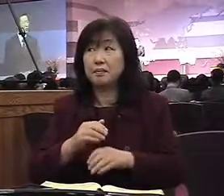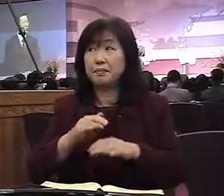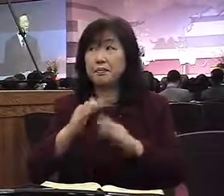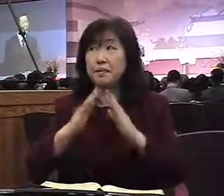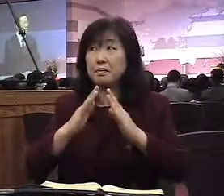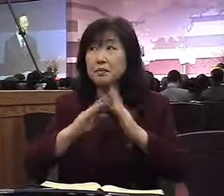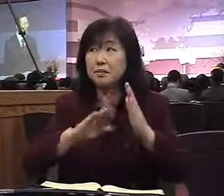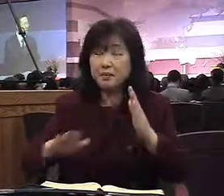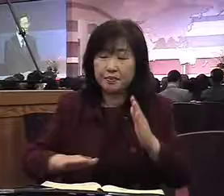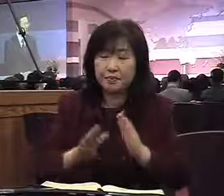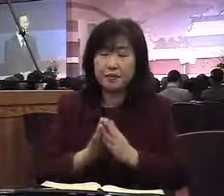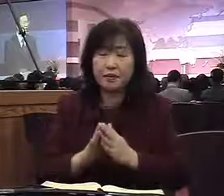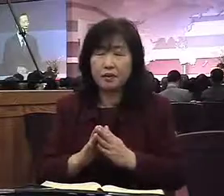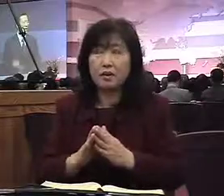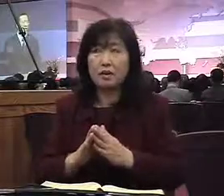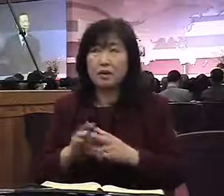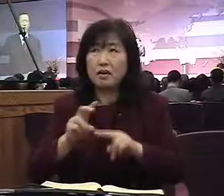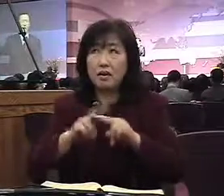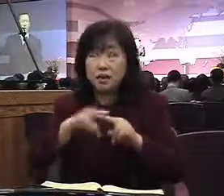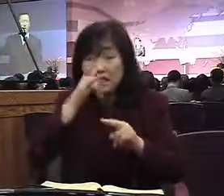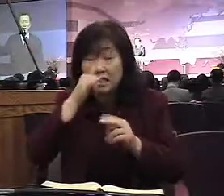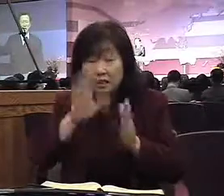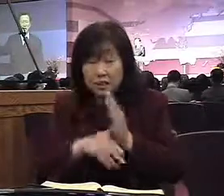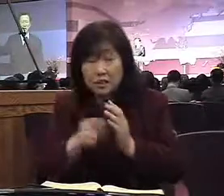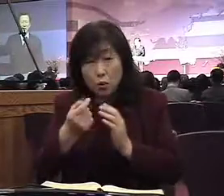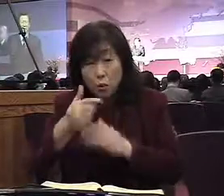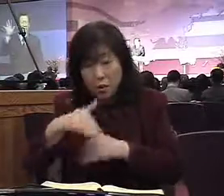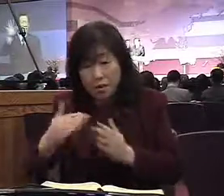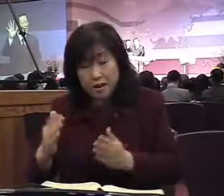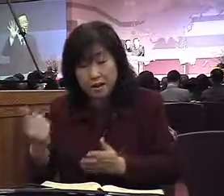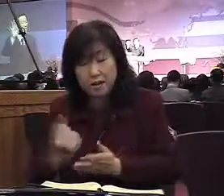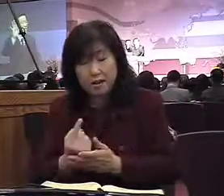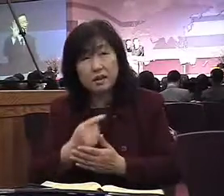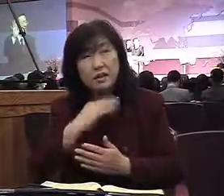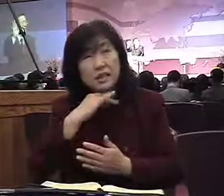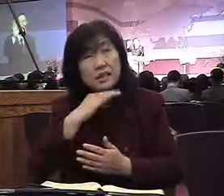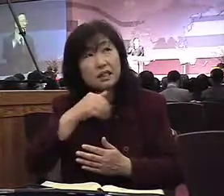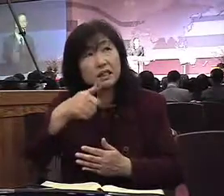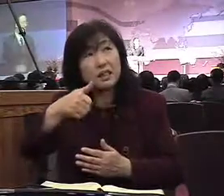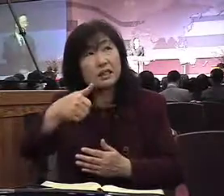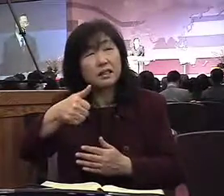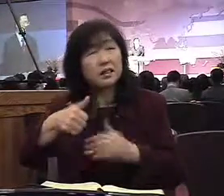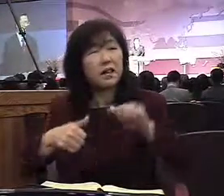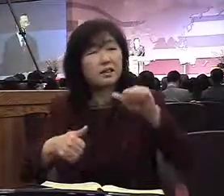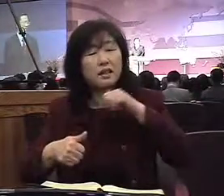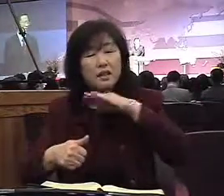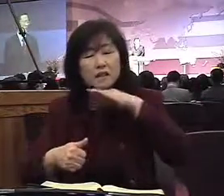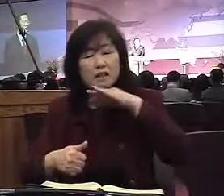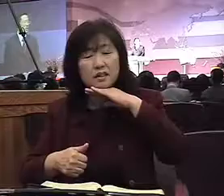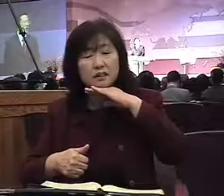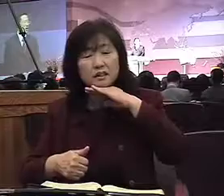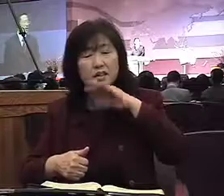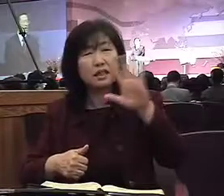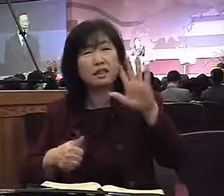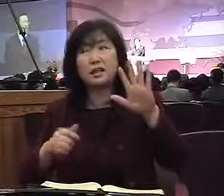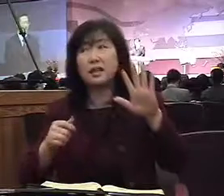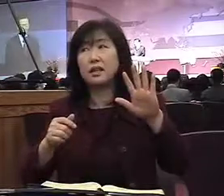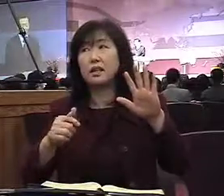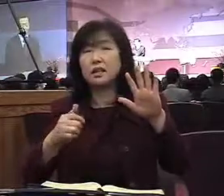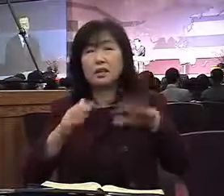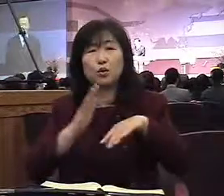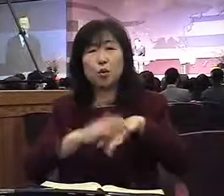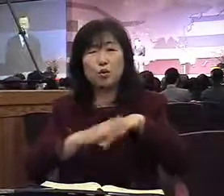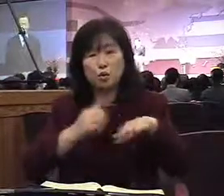하고 그리고 지내고 있었었는데 그 조그만 방에서 5살짜리 되는 손자가 있었어요. 이 손자가 막